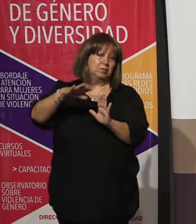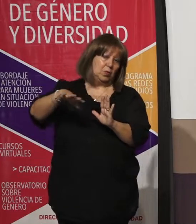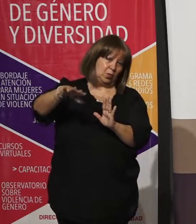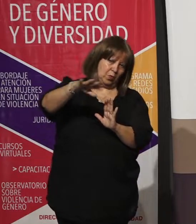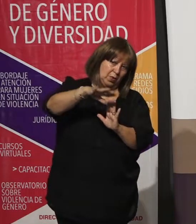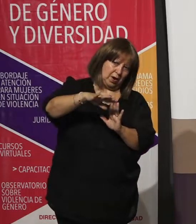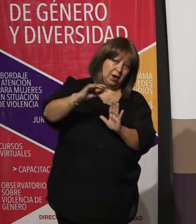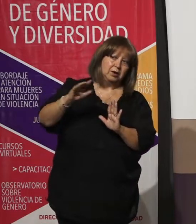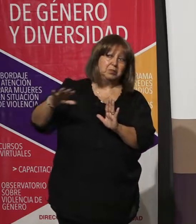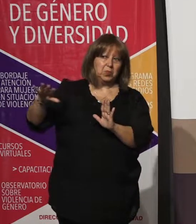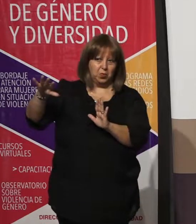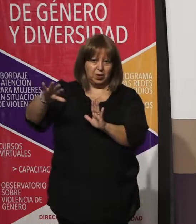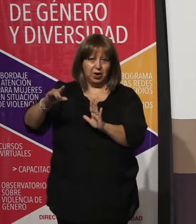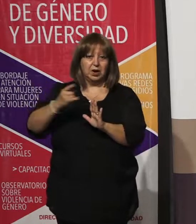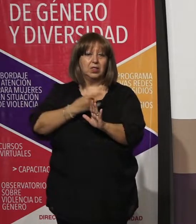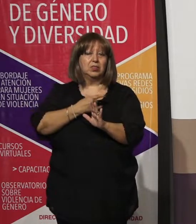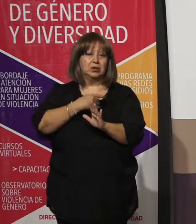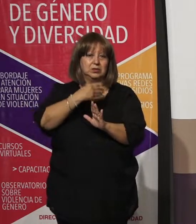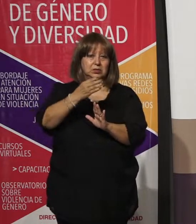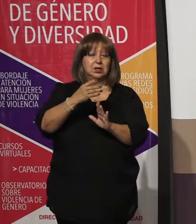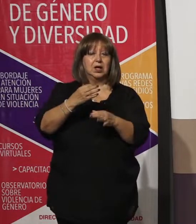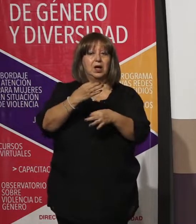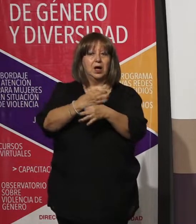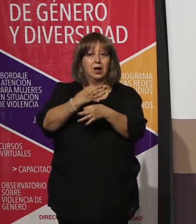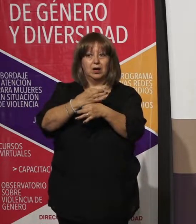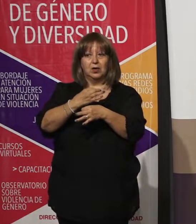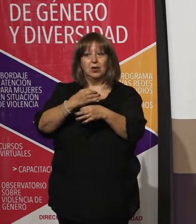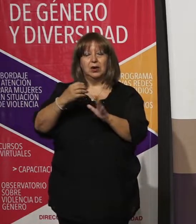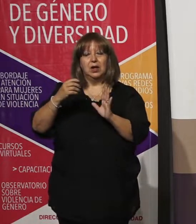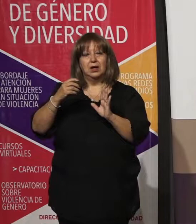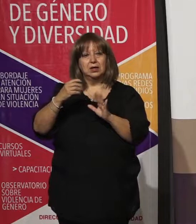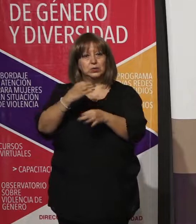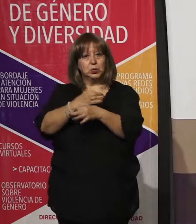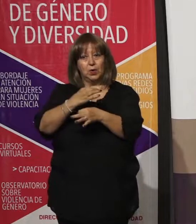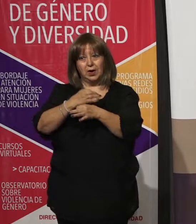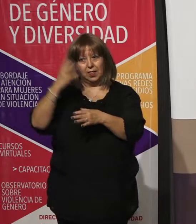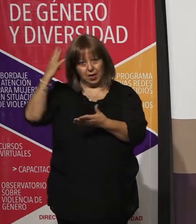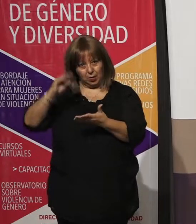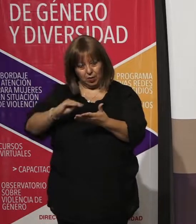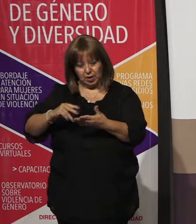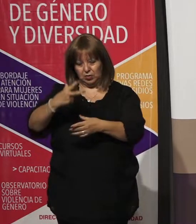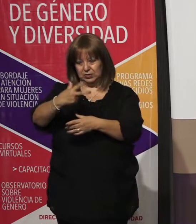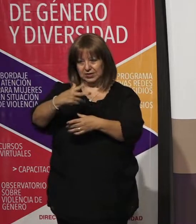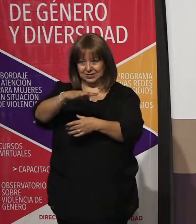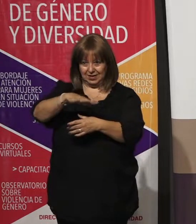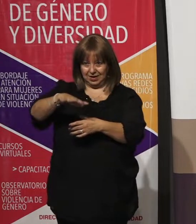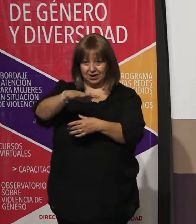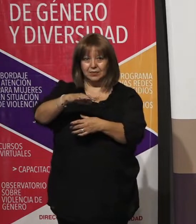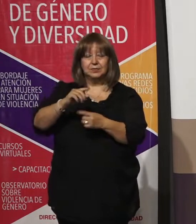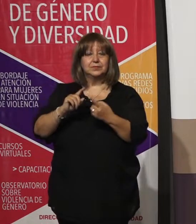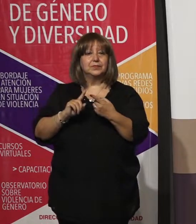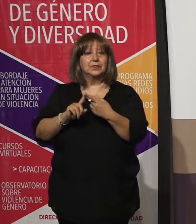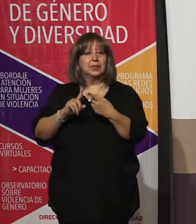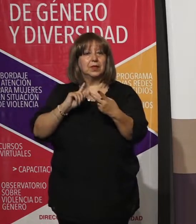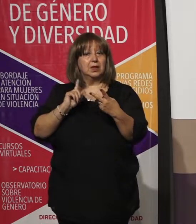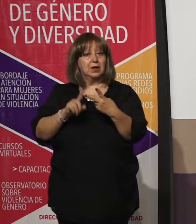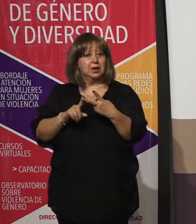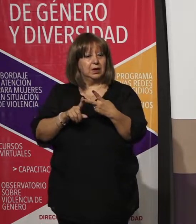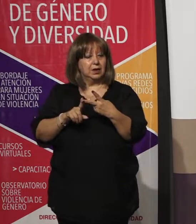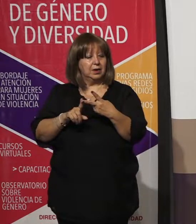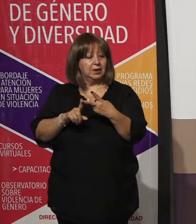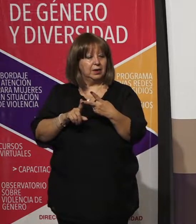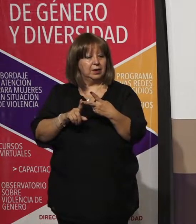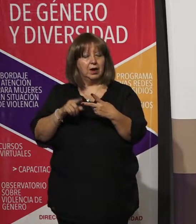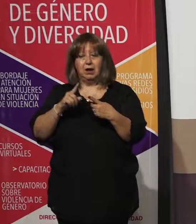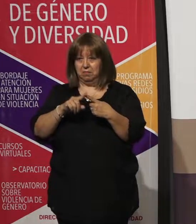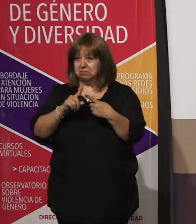lugares. Y capacitamos al Colegio de Abogados de la Tercera Circunscripción Judicial de Mendoza.